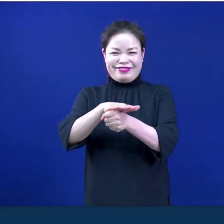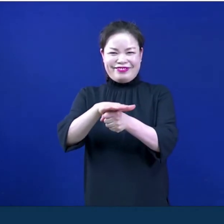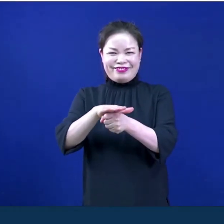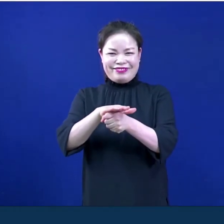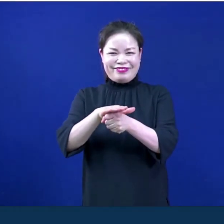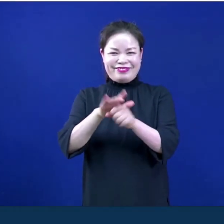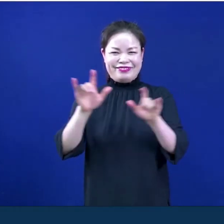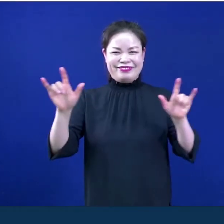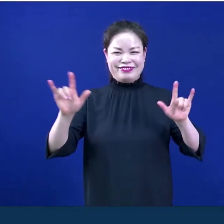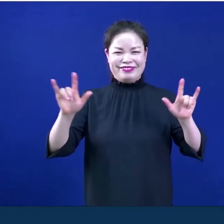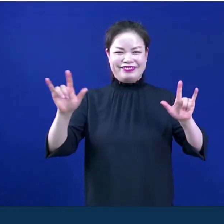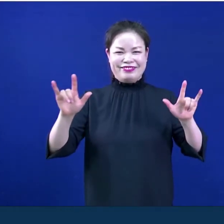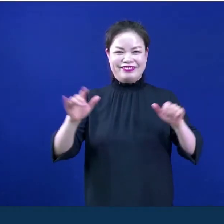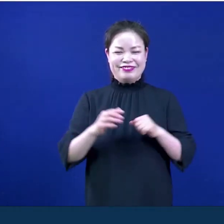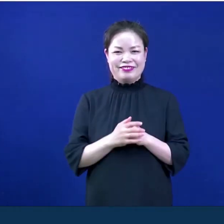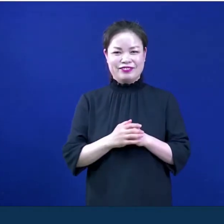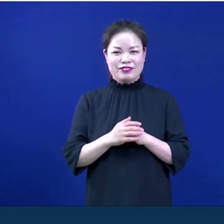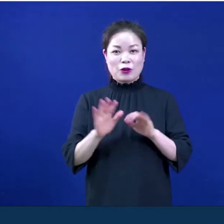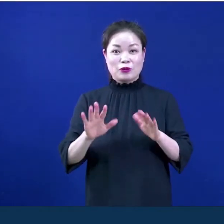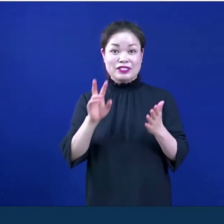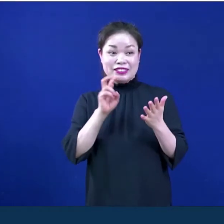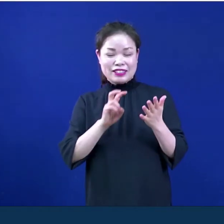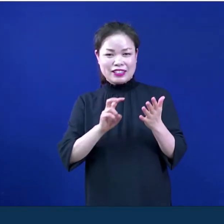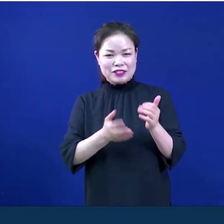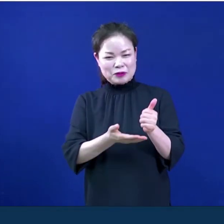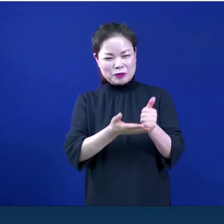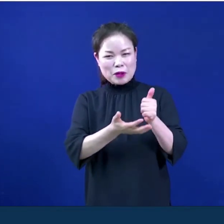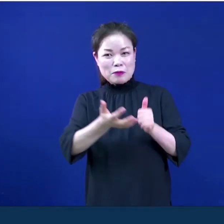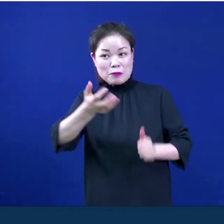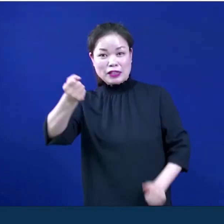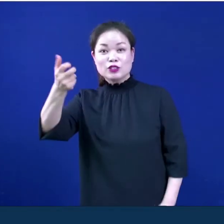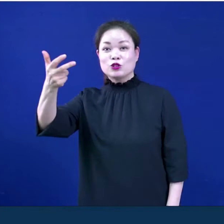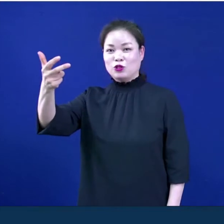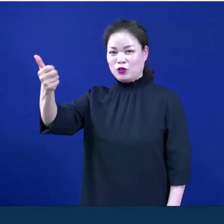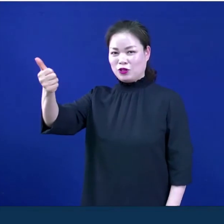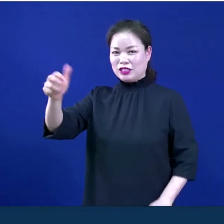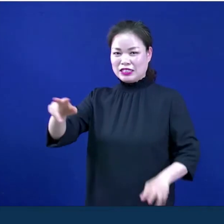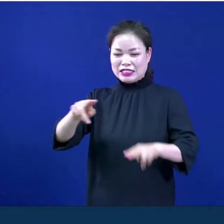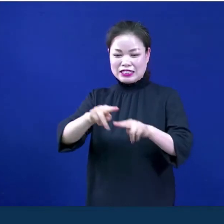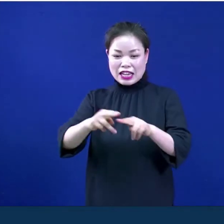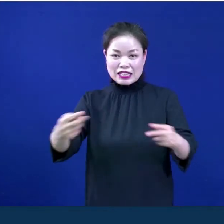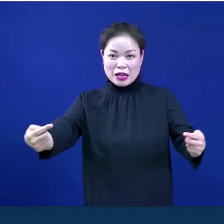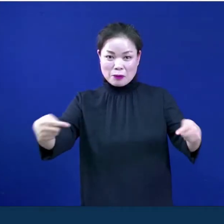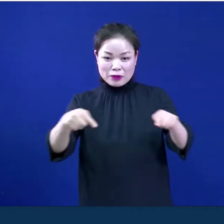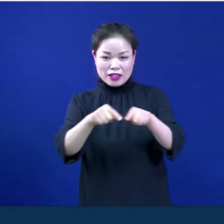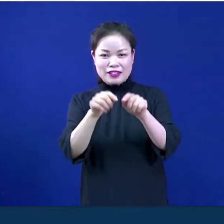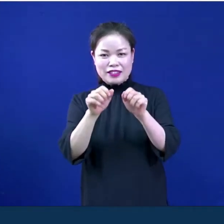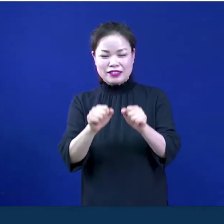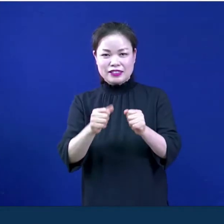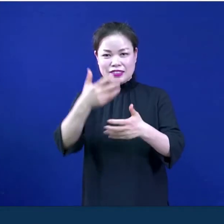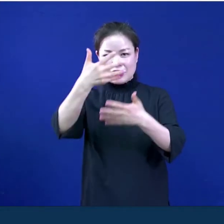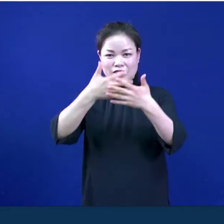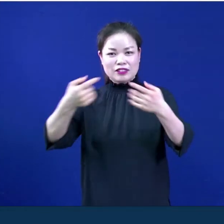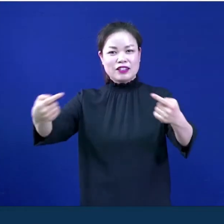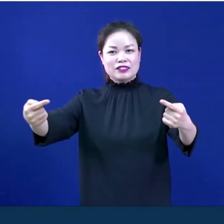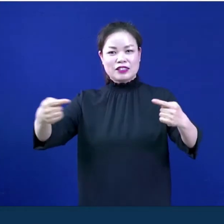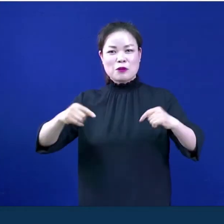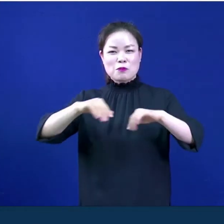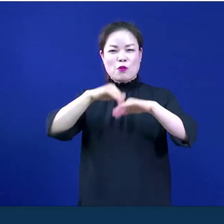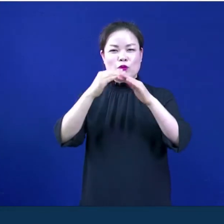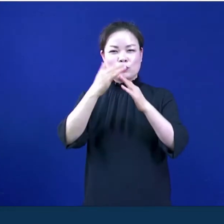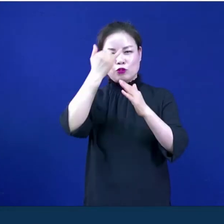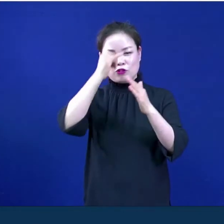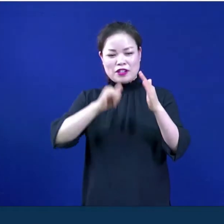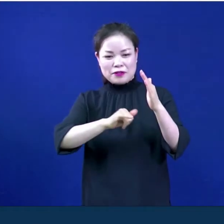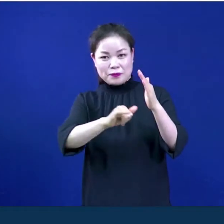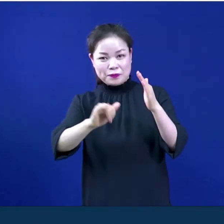사랑합니다. 오늘도 찬양과 섬김을 받으신 주님께서 이 자리에 함께하고 있는, 또 영상으로 참여하고 있는 모든 충현의